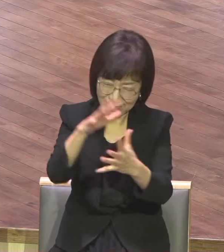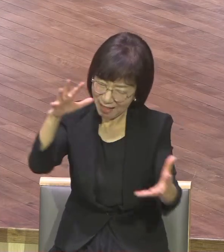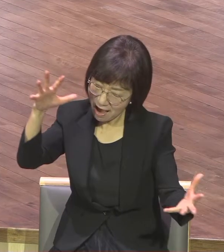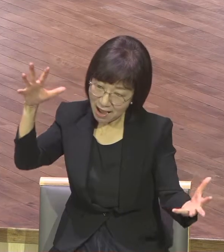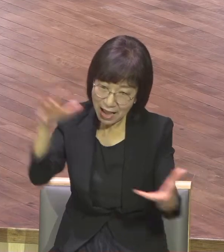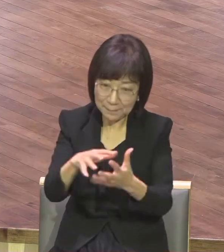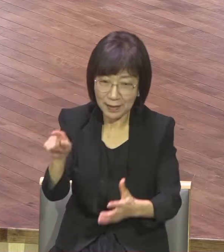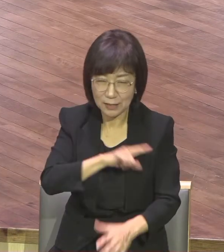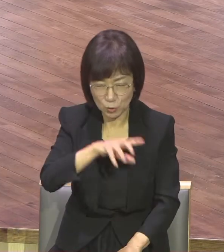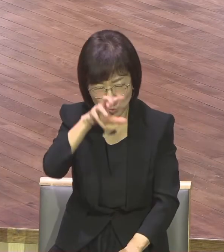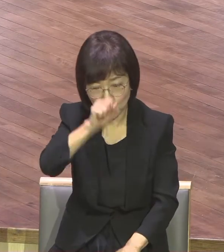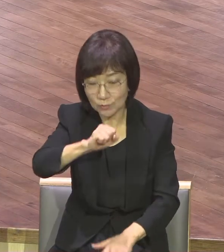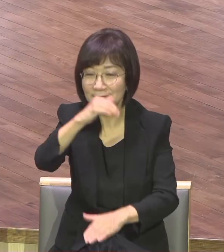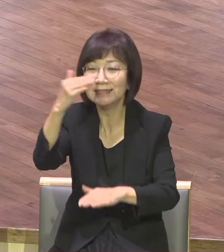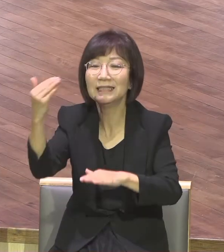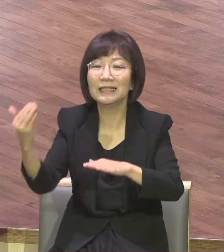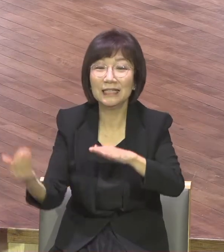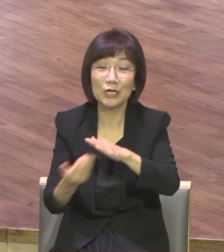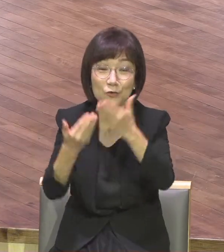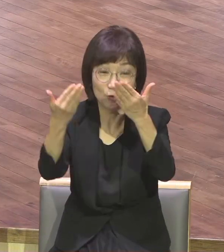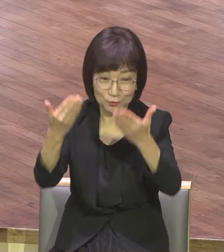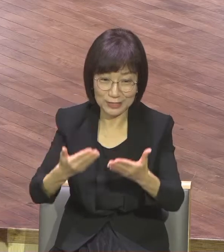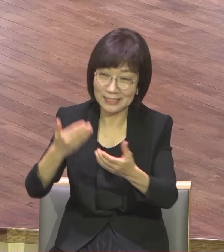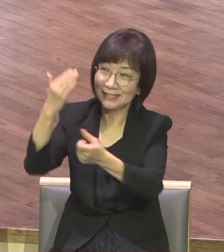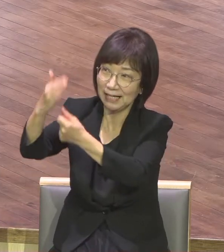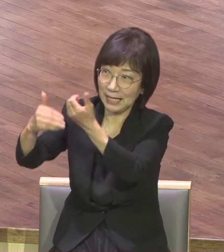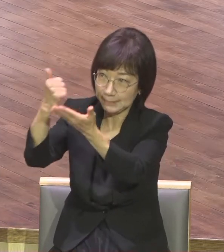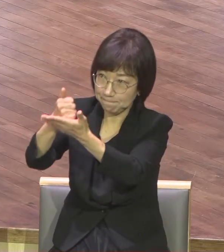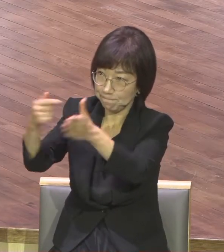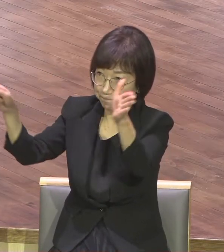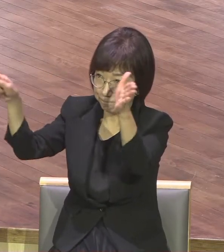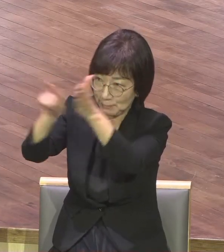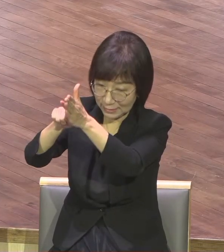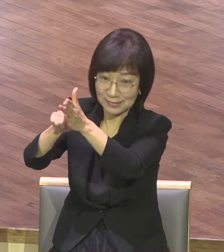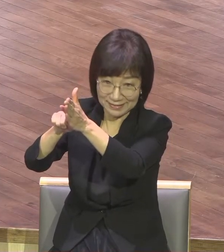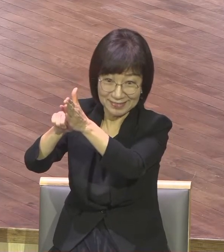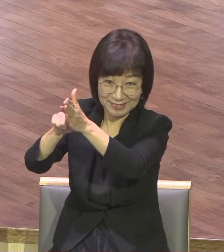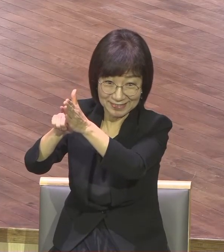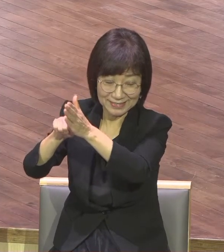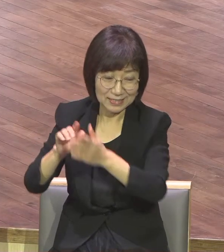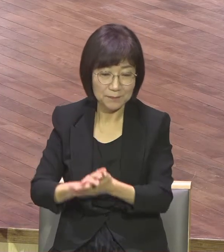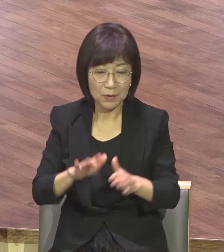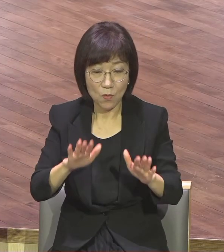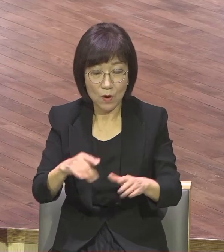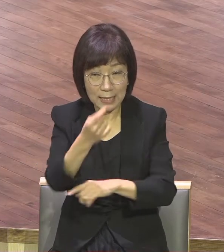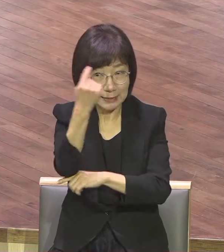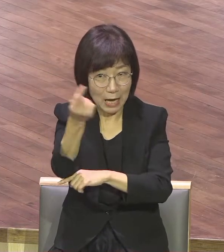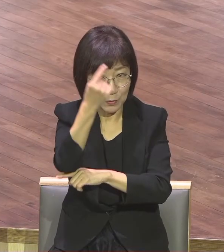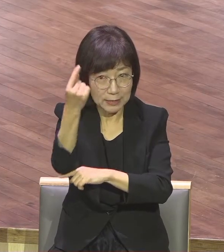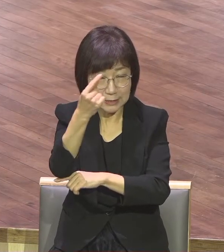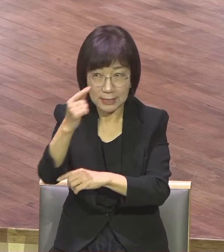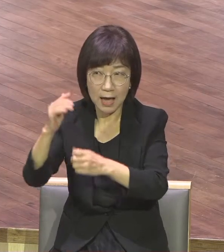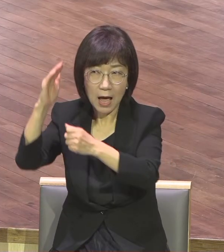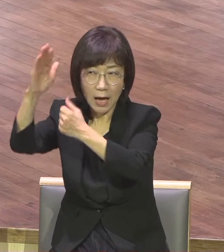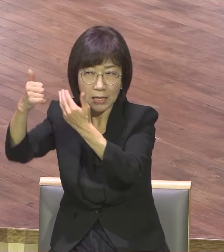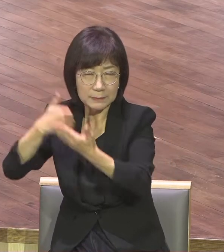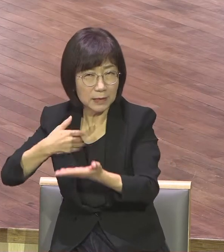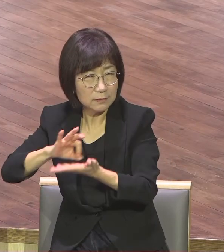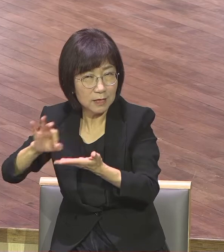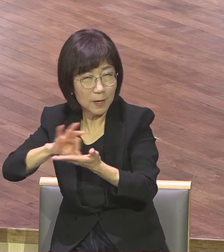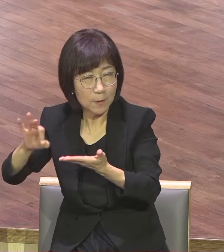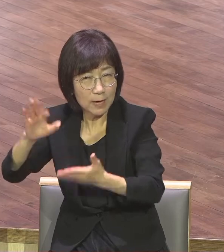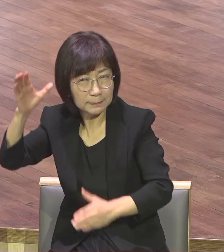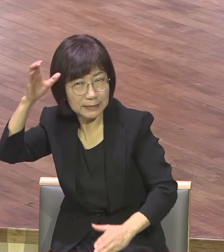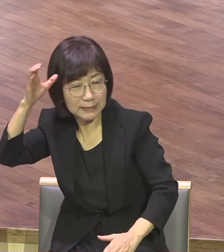주시는 하나님을 모여 다윗은 바라본 것이다. 오히려 하나님께서 자신을 통해서 이루실 일을 기대했으면 기대했어요.